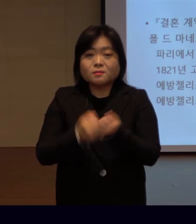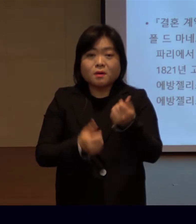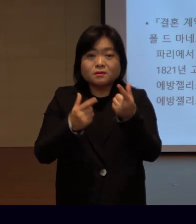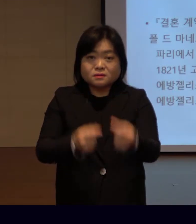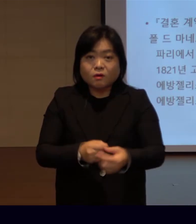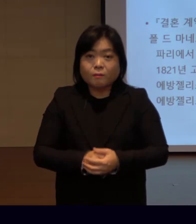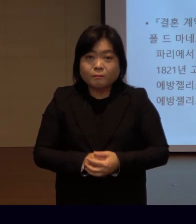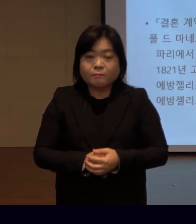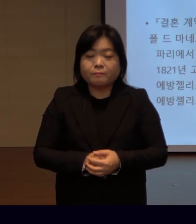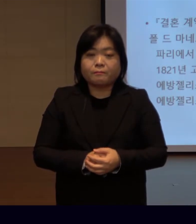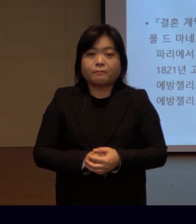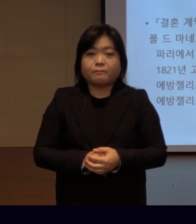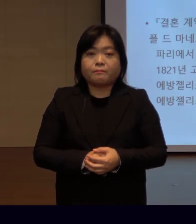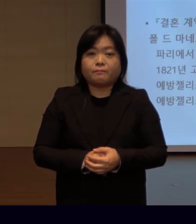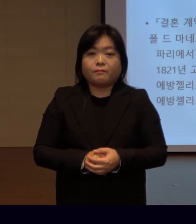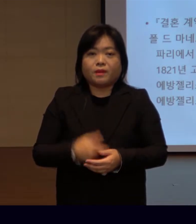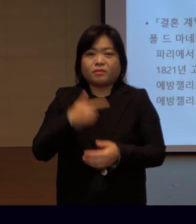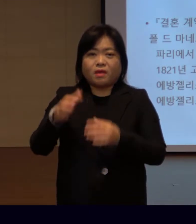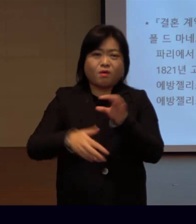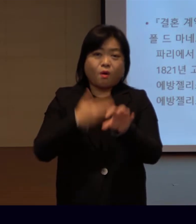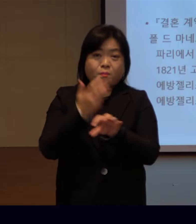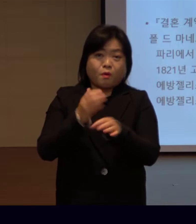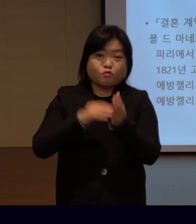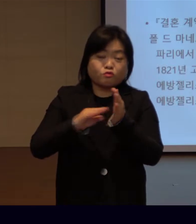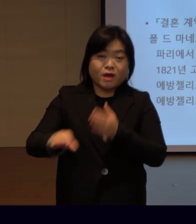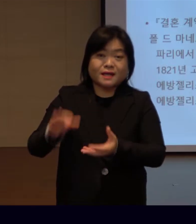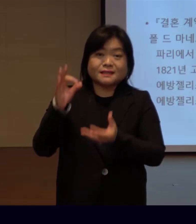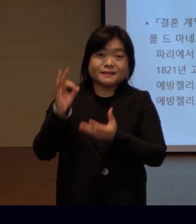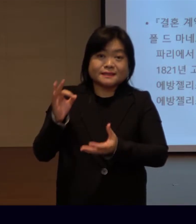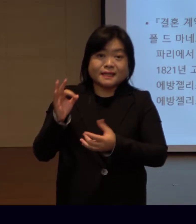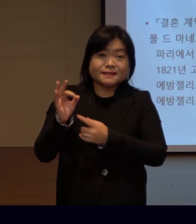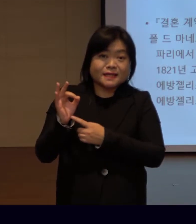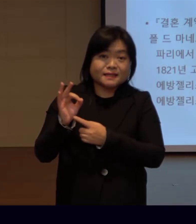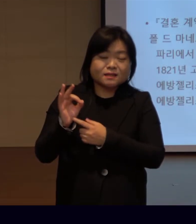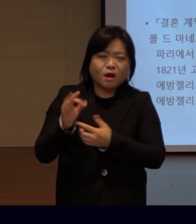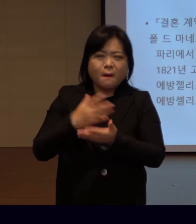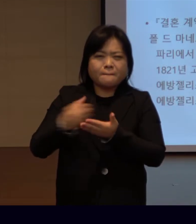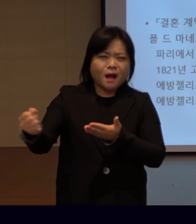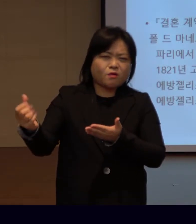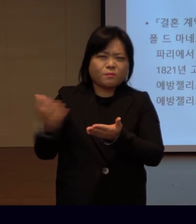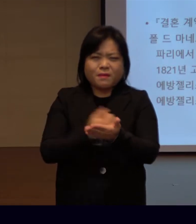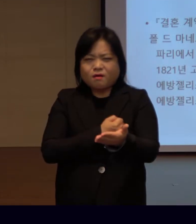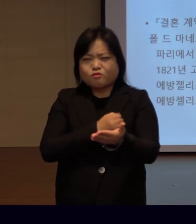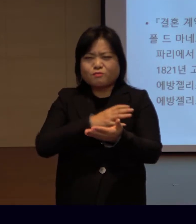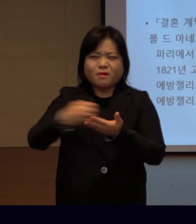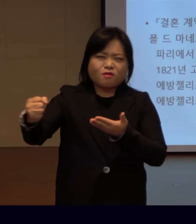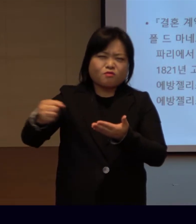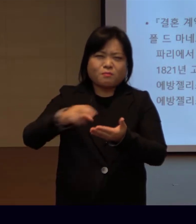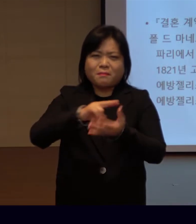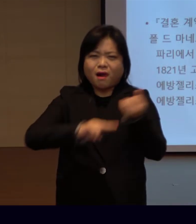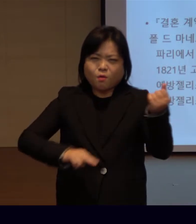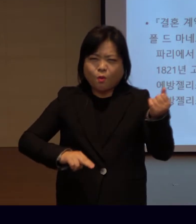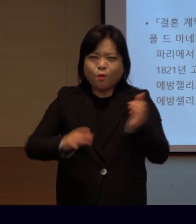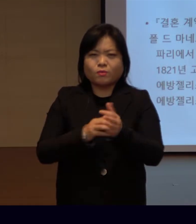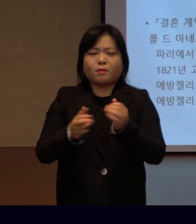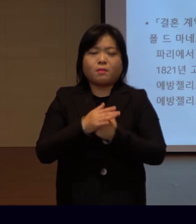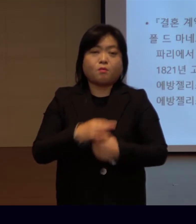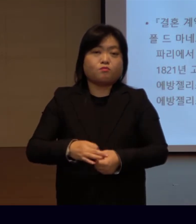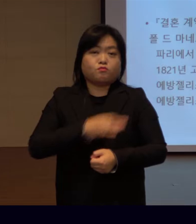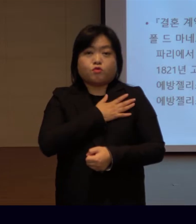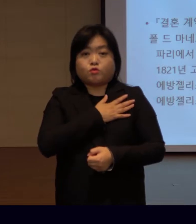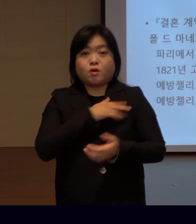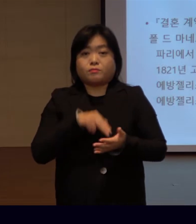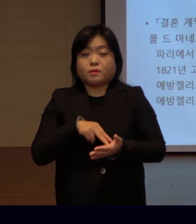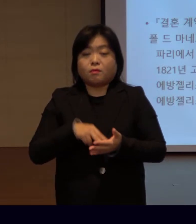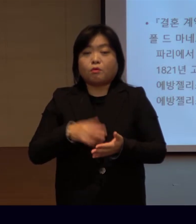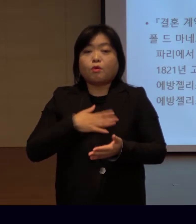것처럼 대혁명 이후에 재산을 뺏고 빼앗고 팔고 막 이랬잖아요. 그럼 부르주아들은 내가